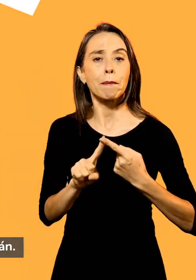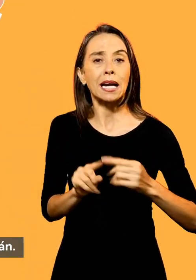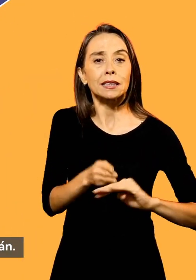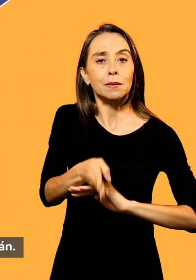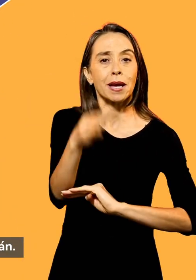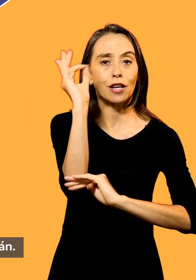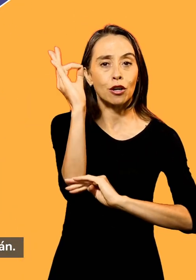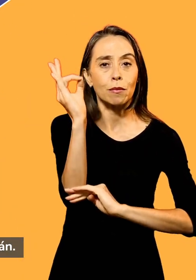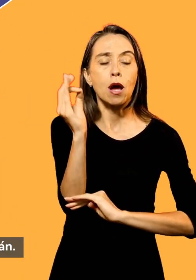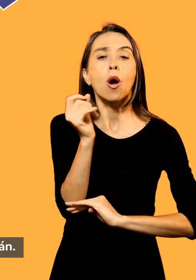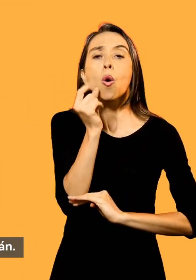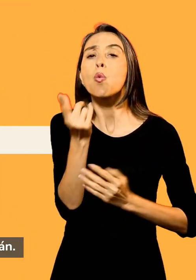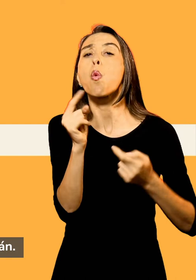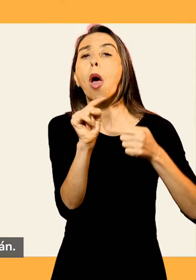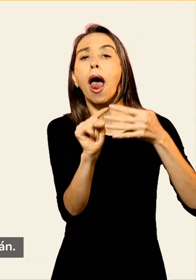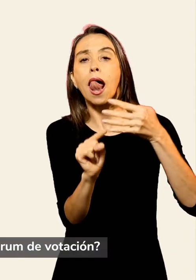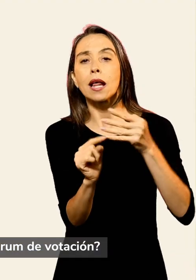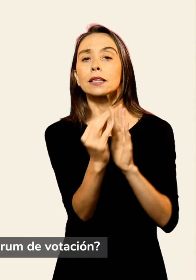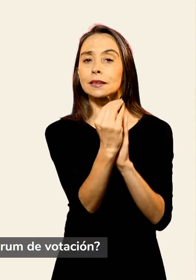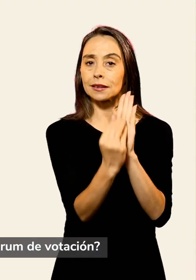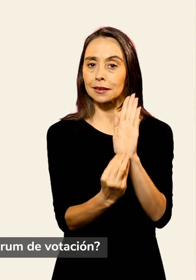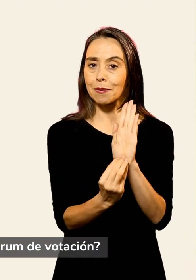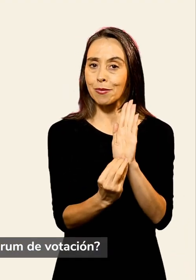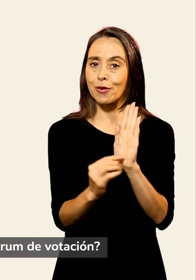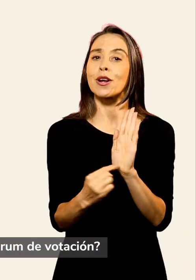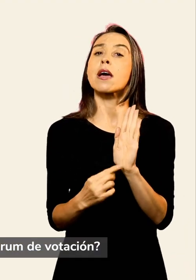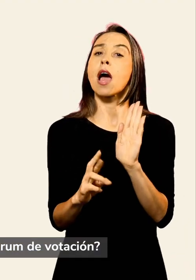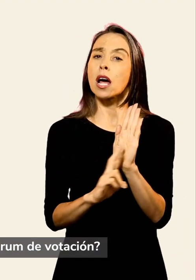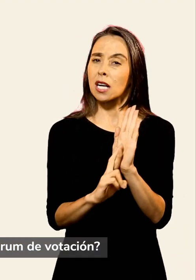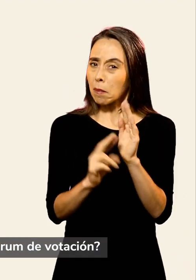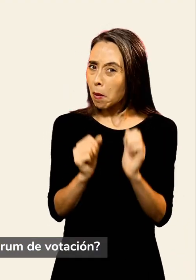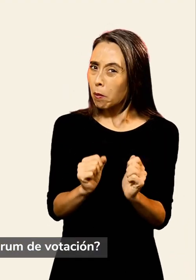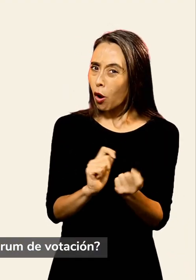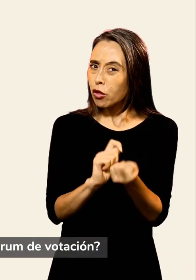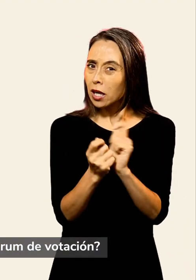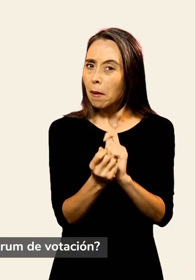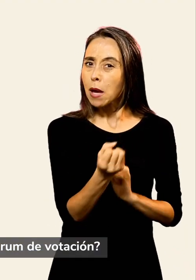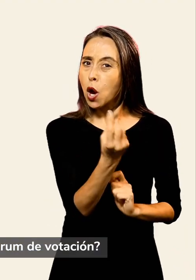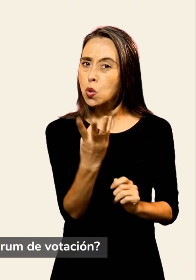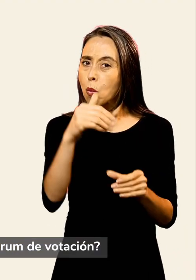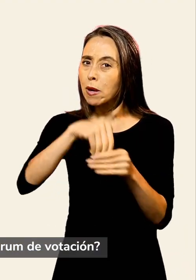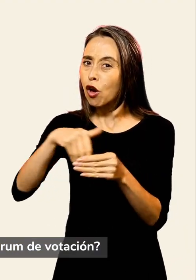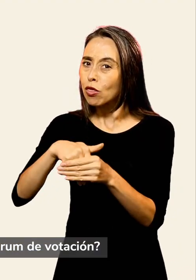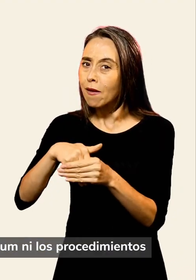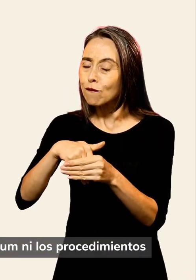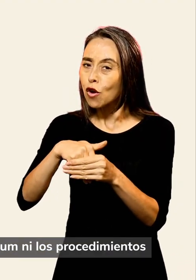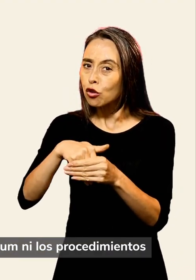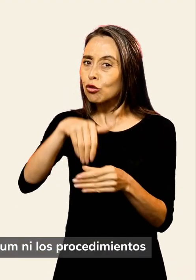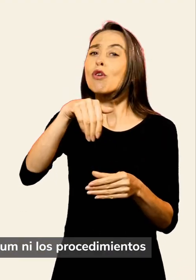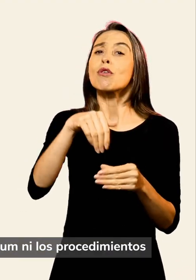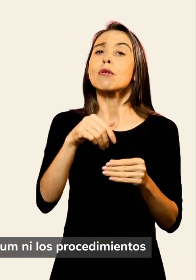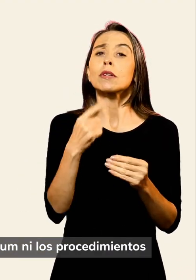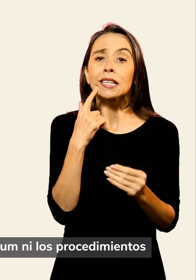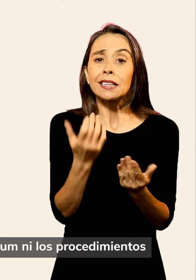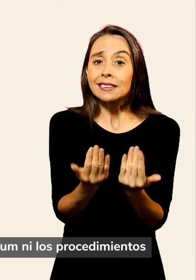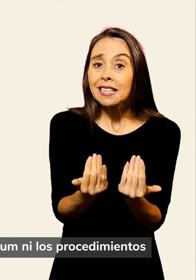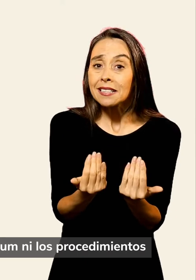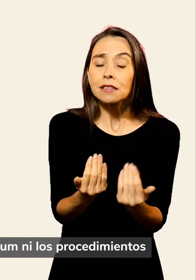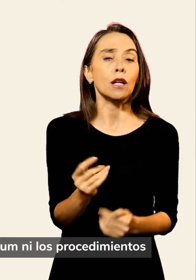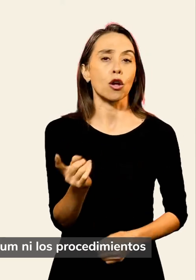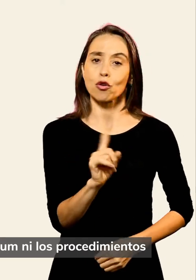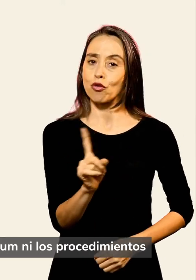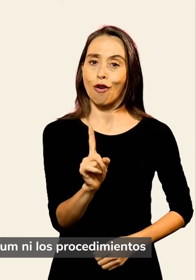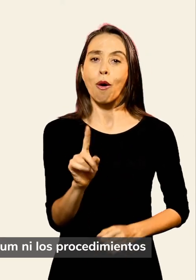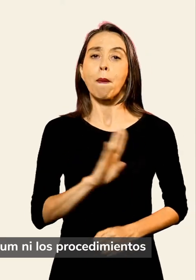ser así, cuáles serán. ¿El reglamento puede cambiar los quórum de votación? No. La